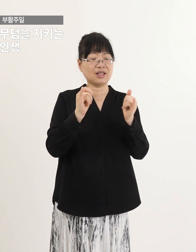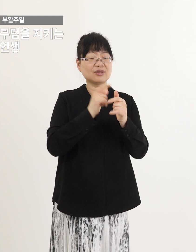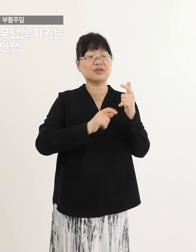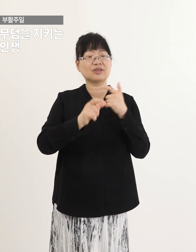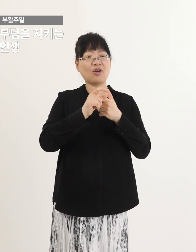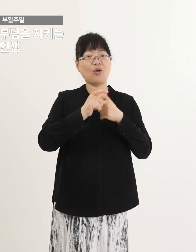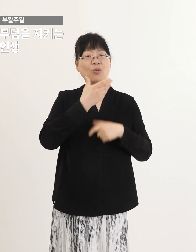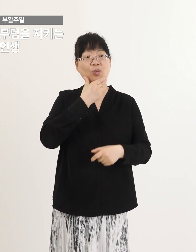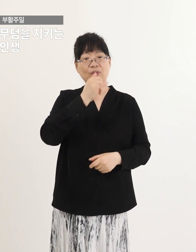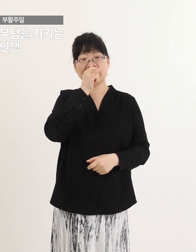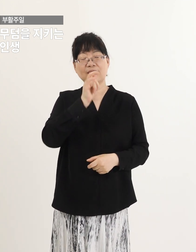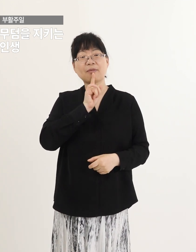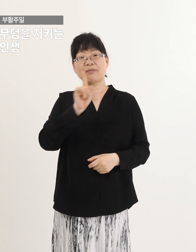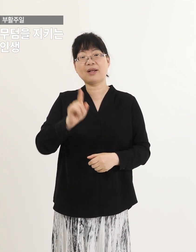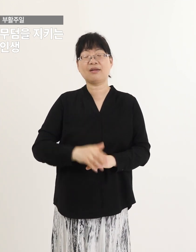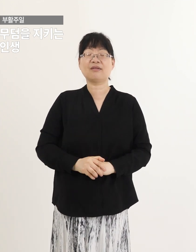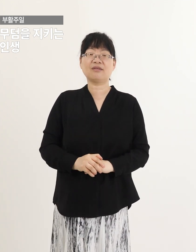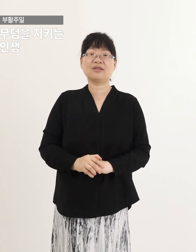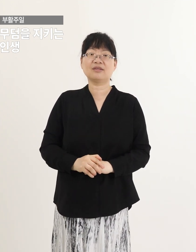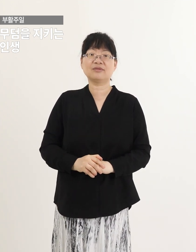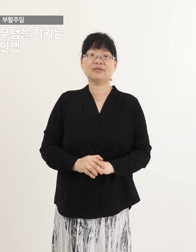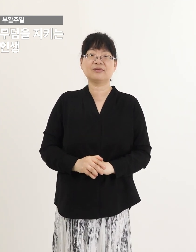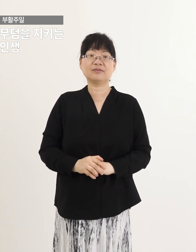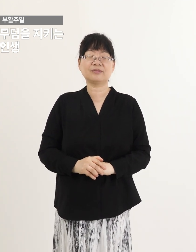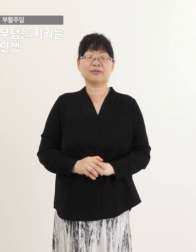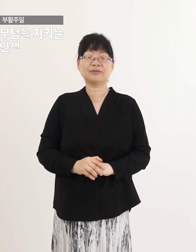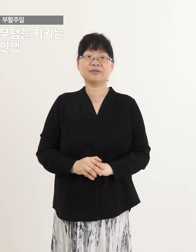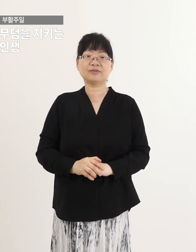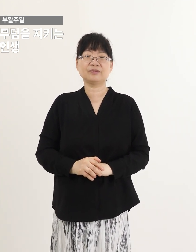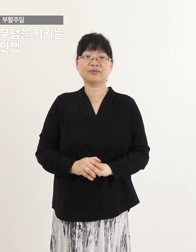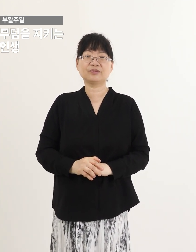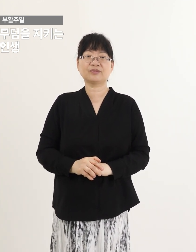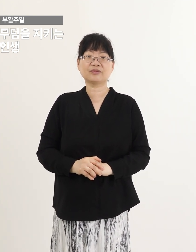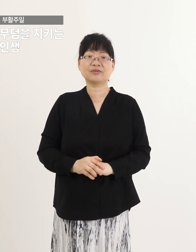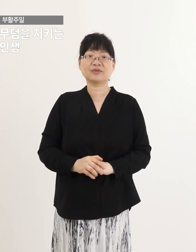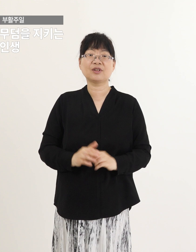복되도다. 자, 여러분, 그리고 만지도록 허락하십니다.